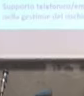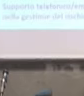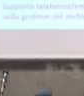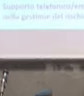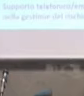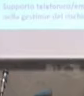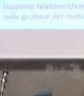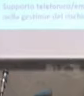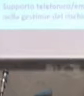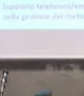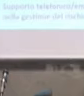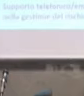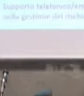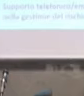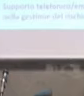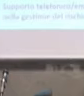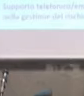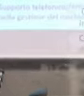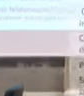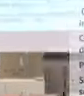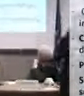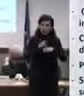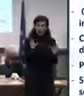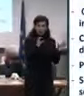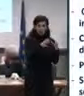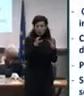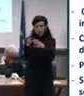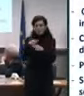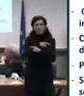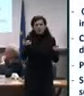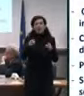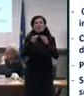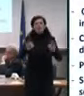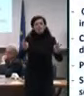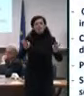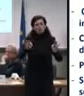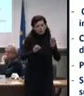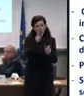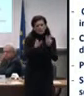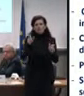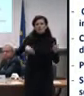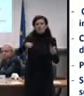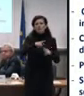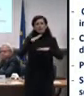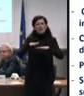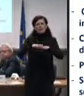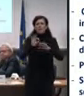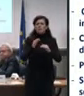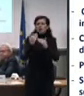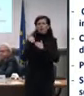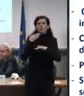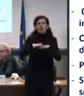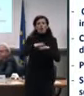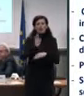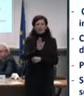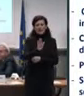gruppi di infermieri e di varie società scientifiche che sono resi disponibili esperti in questo tipo di tematica e che si sono